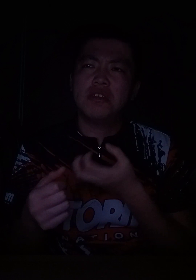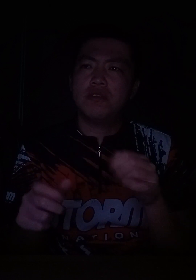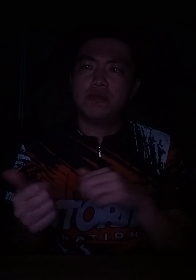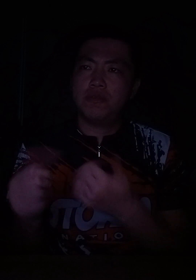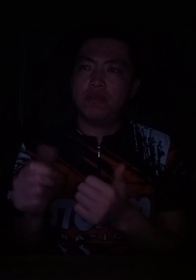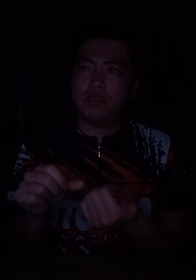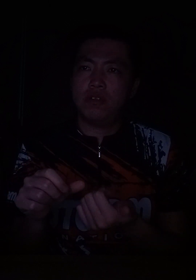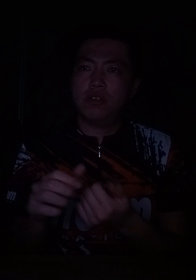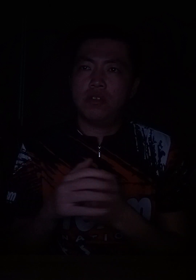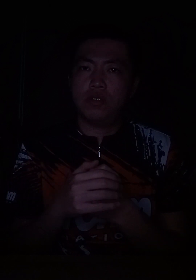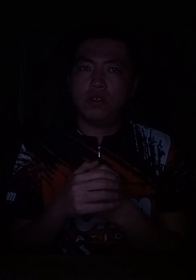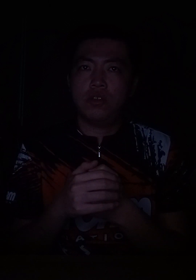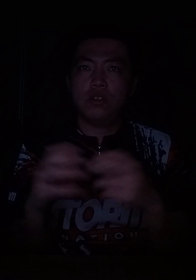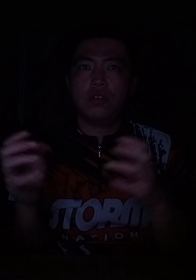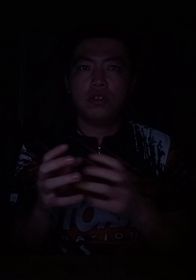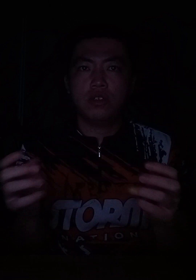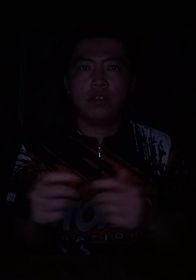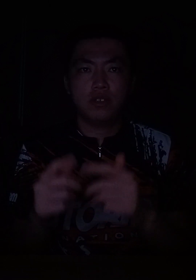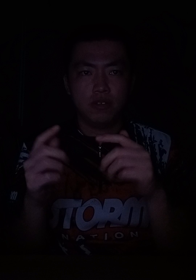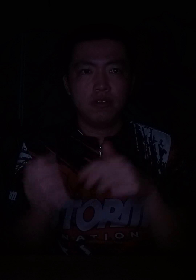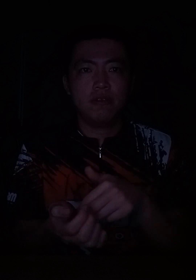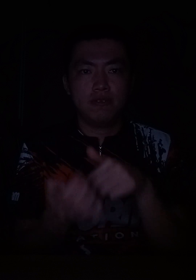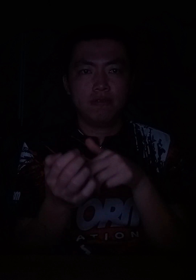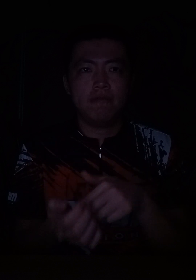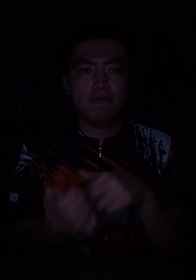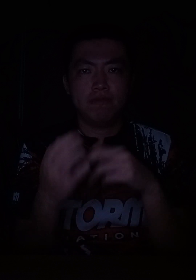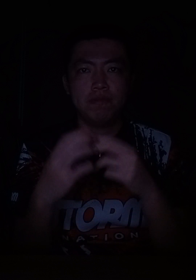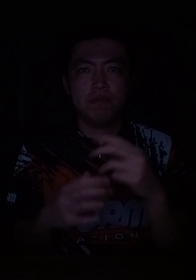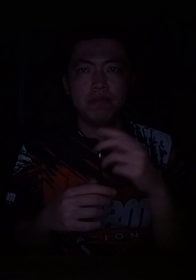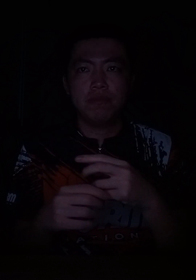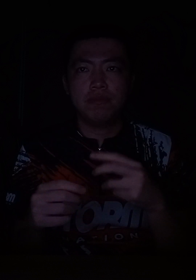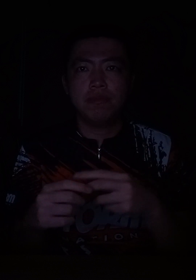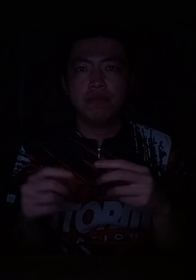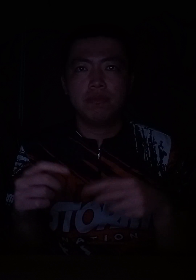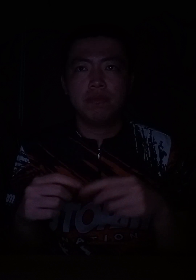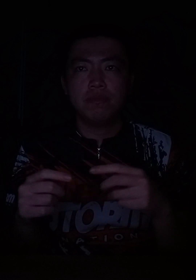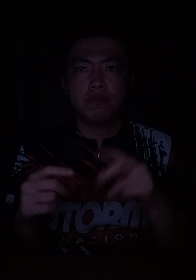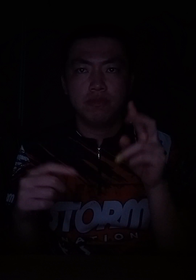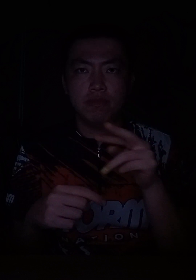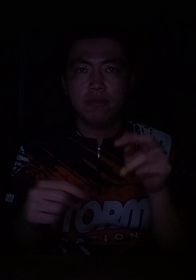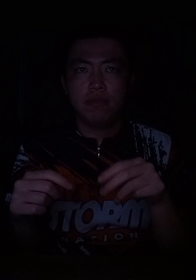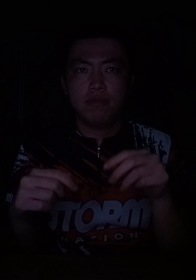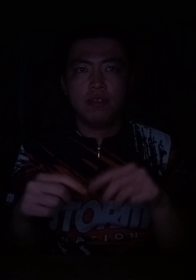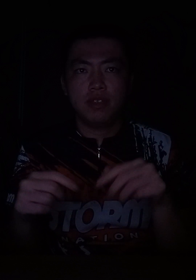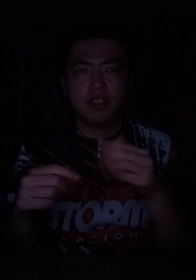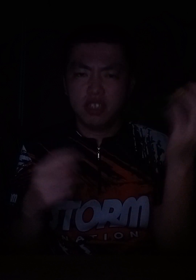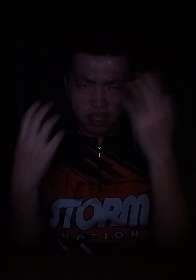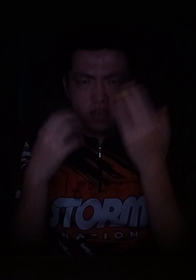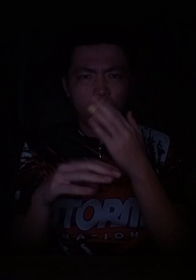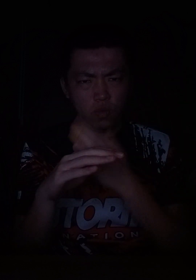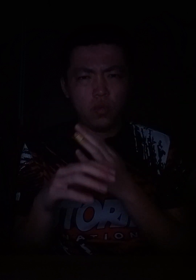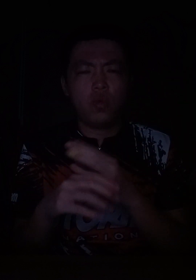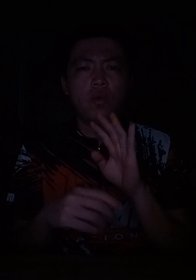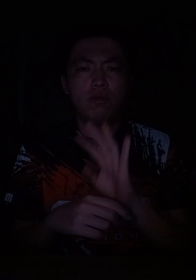상태였습니다. 현장에서 승강기 점검을 하던 A씨는 구조 당시 안전장비를 착용하지 않고 있던 것으로